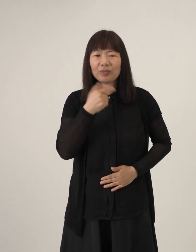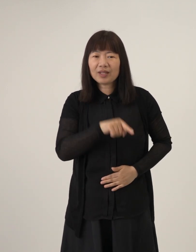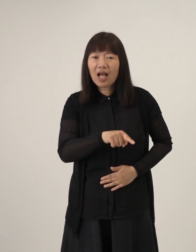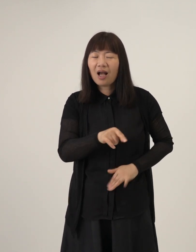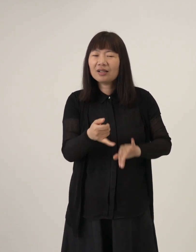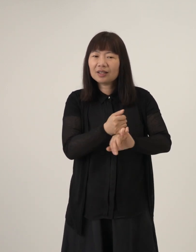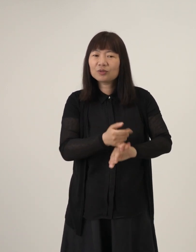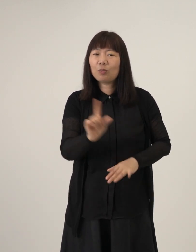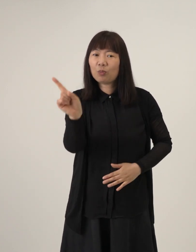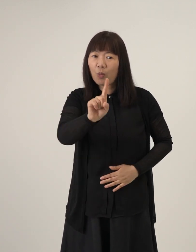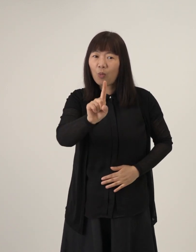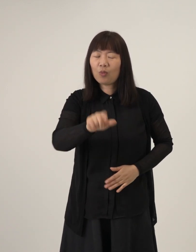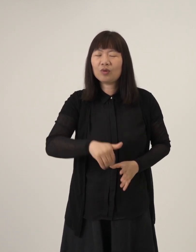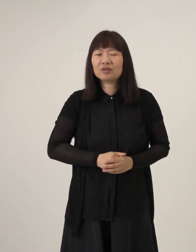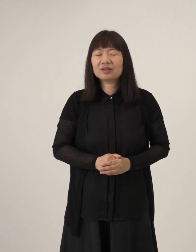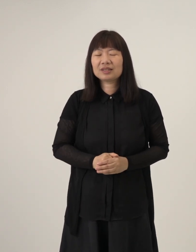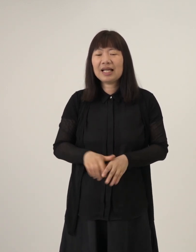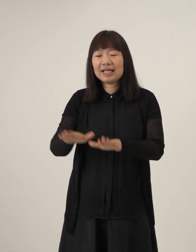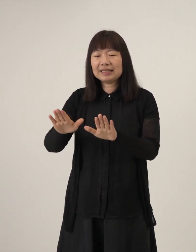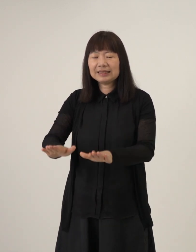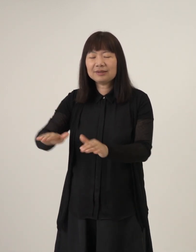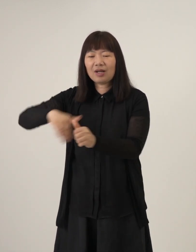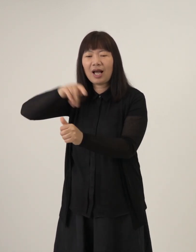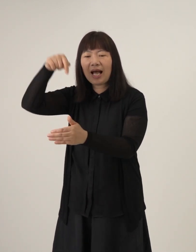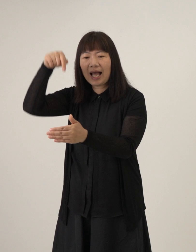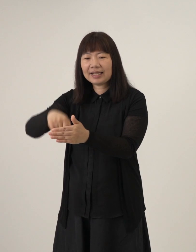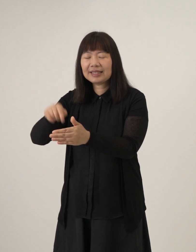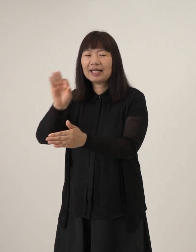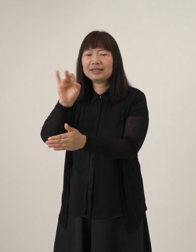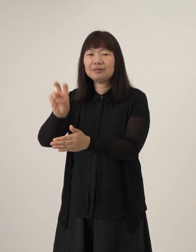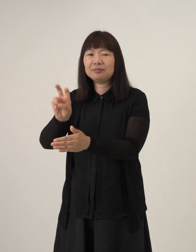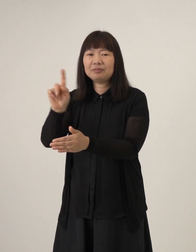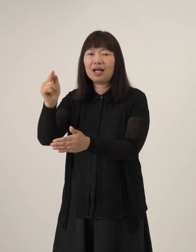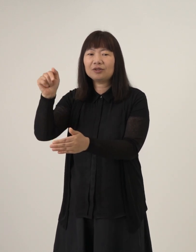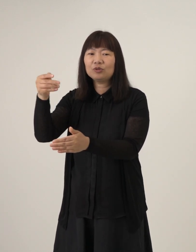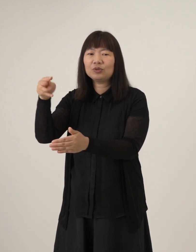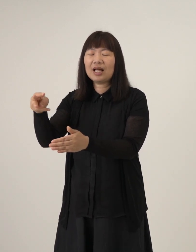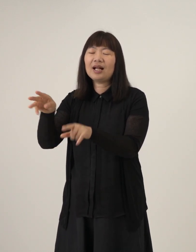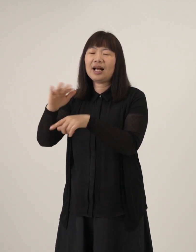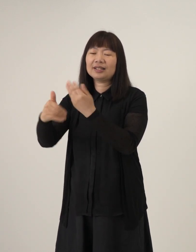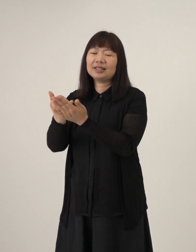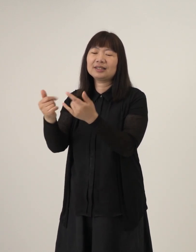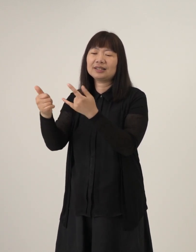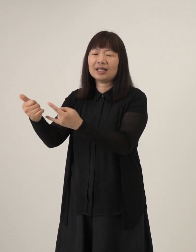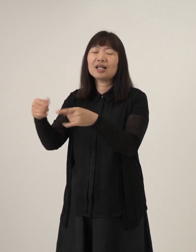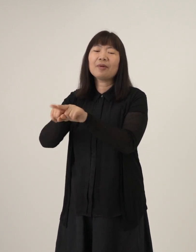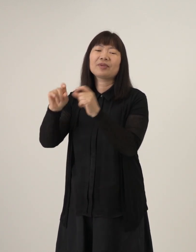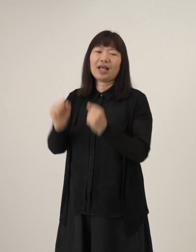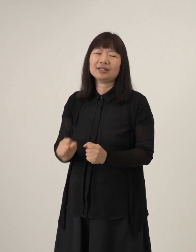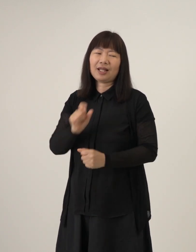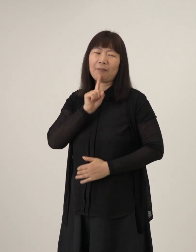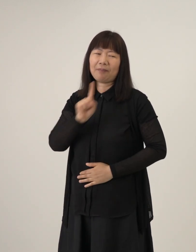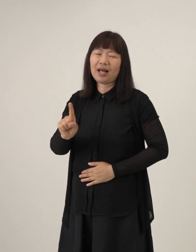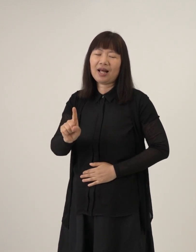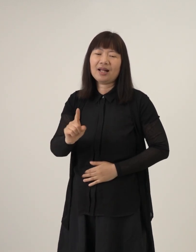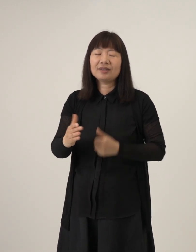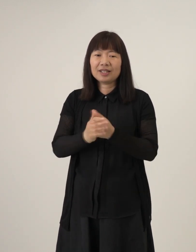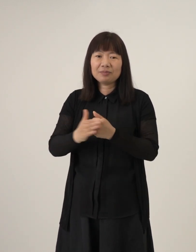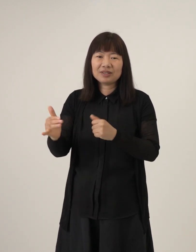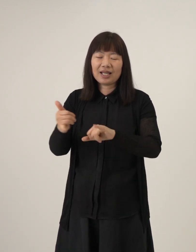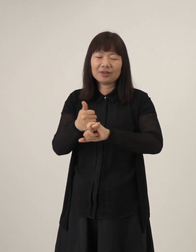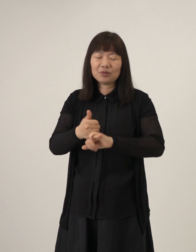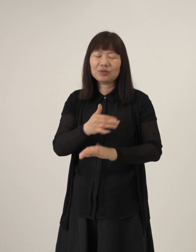무슨 약속이에요? 현장과 현실의 임마누엘의 약속이에요. 이 약속을 우리가